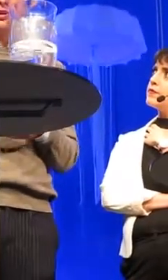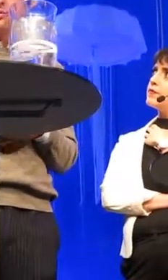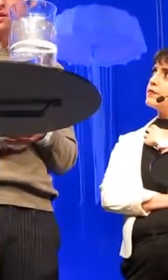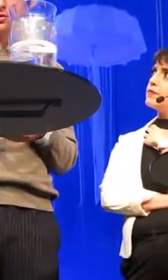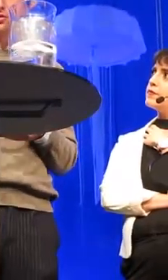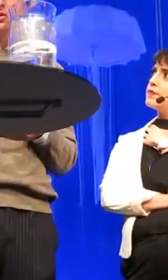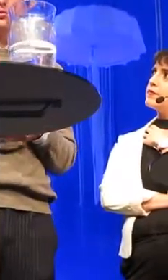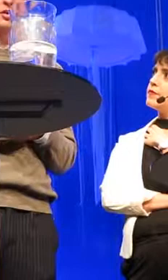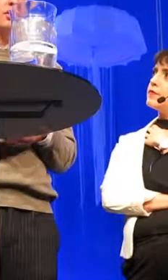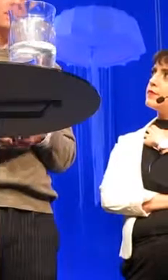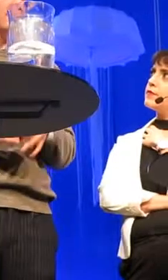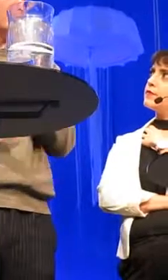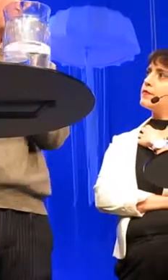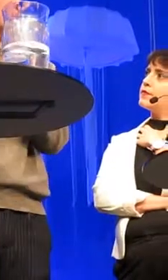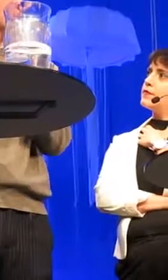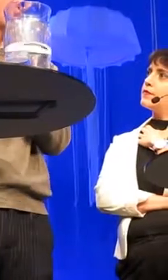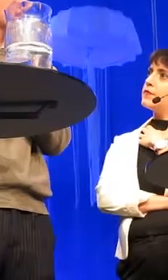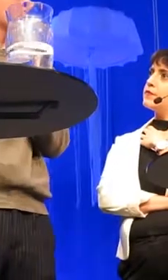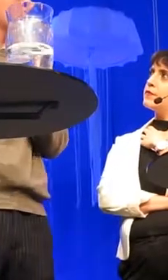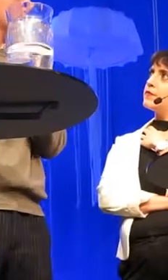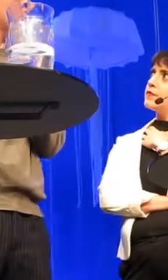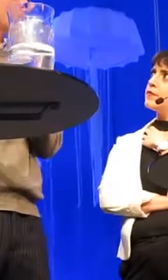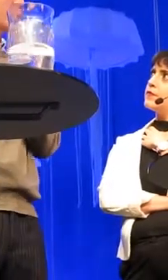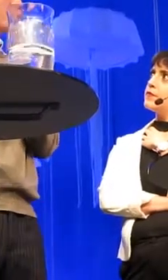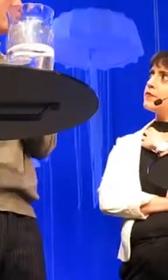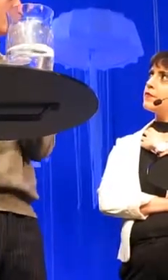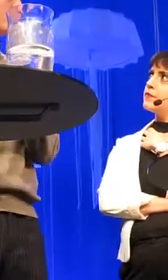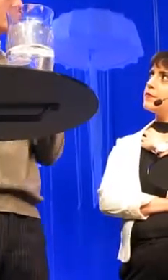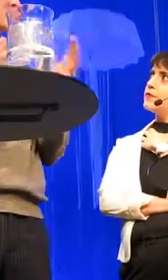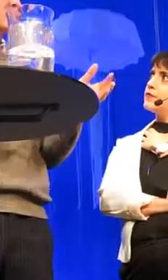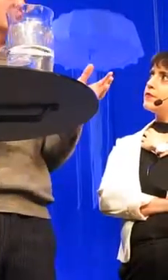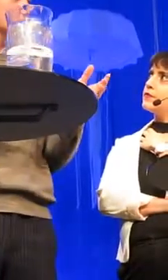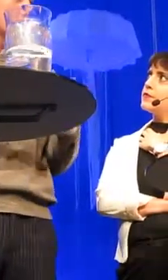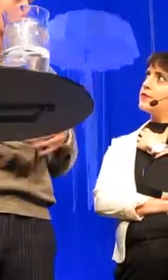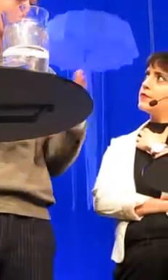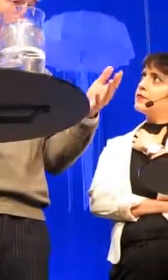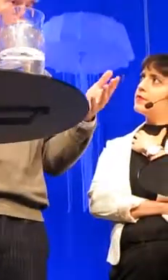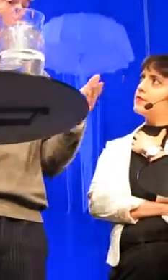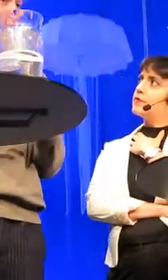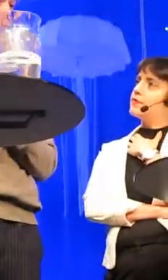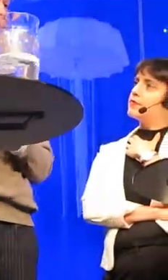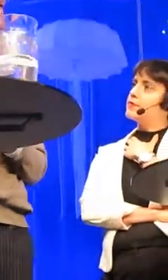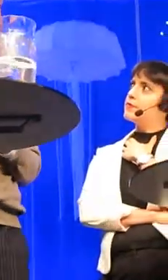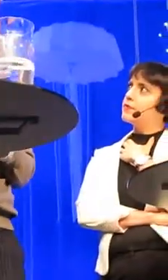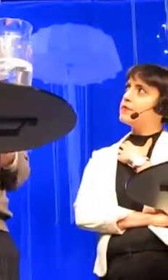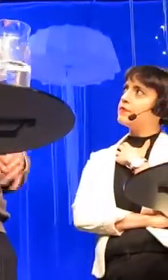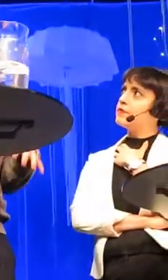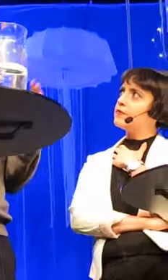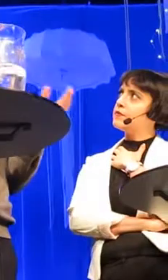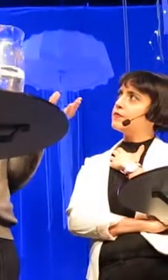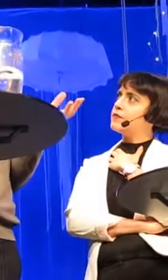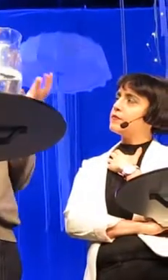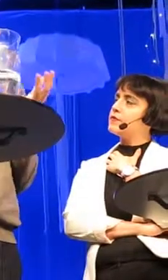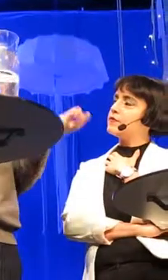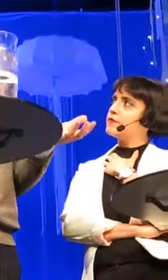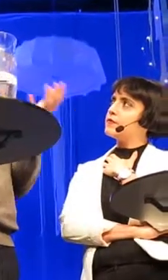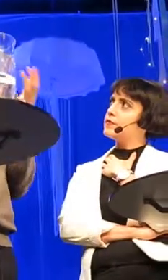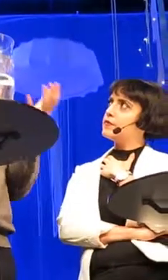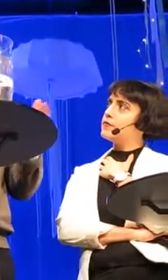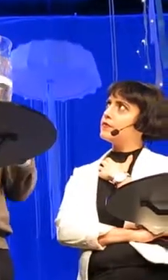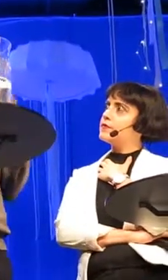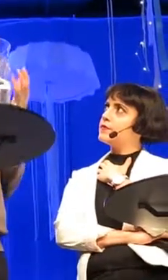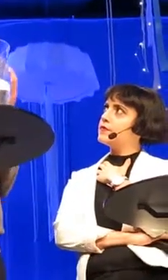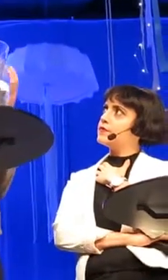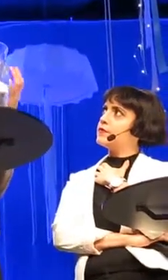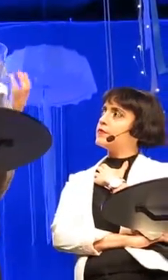Och Miljöpartiet och Socialdemokraterna sänker ju faktiskt en dieselskatt för bönderna för att företag ska finnas kvar. Vi kommer göra någonting liknande. Och då, där får man ju väga